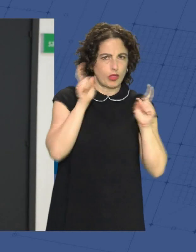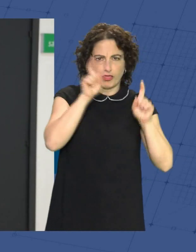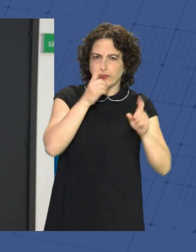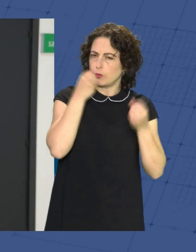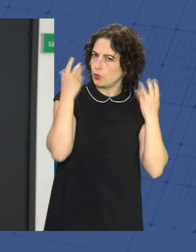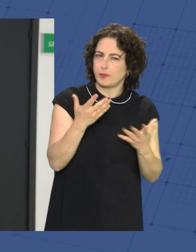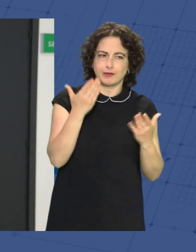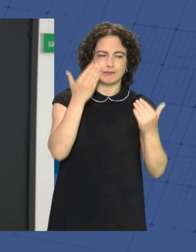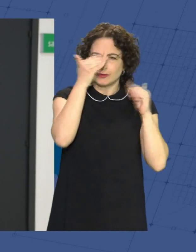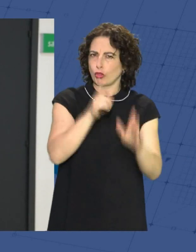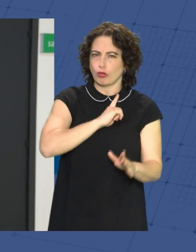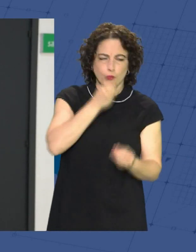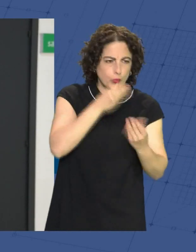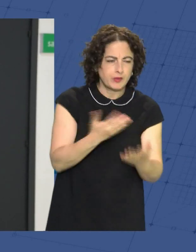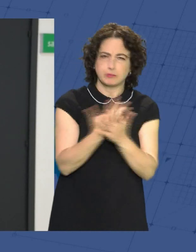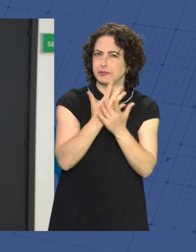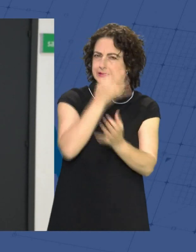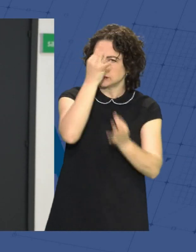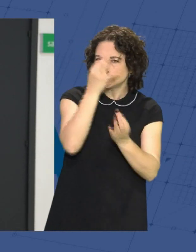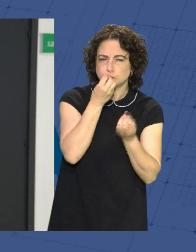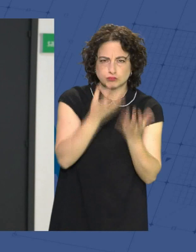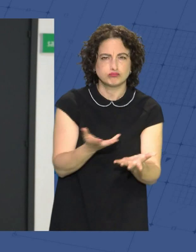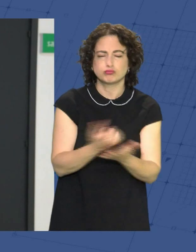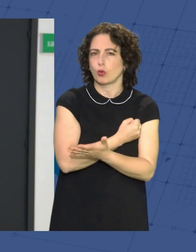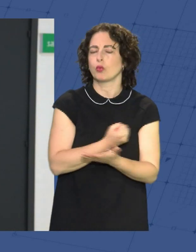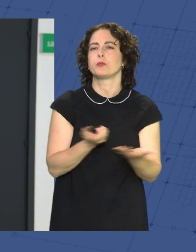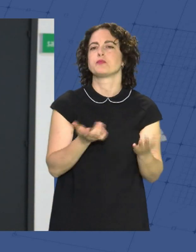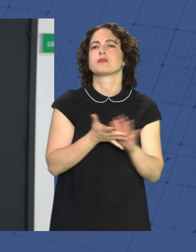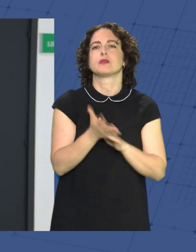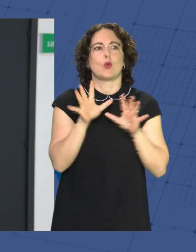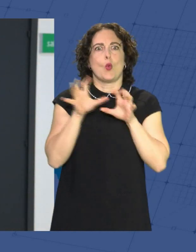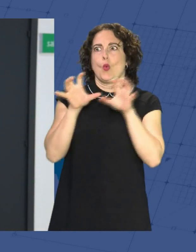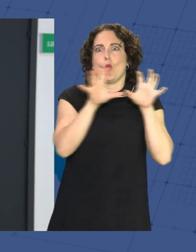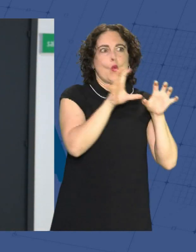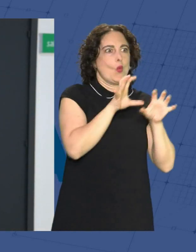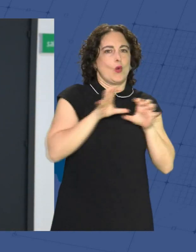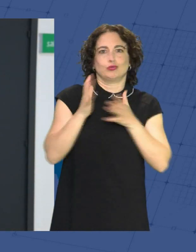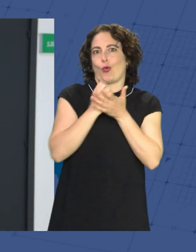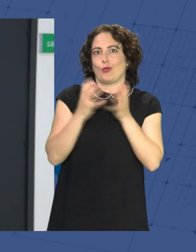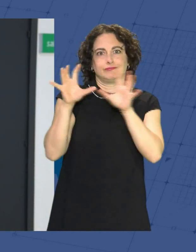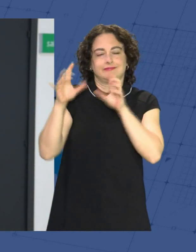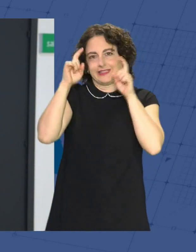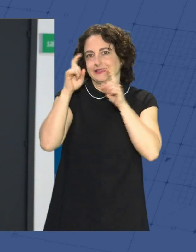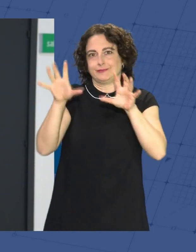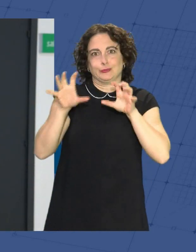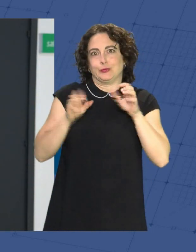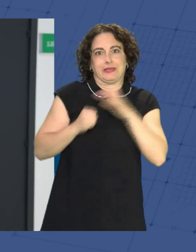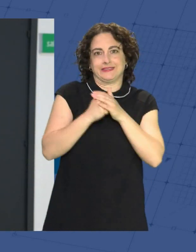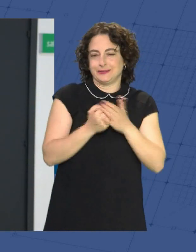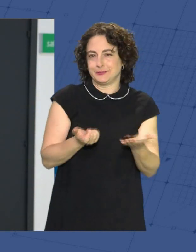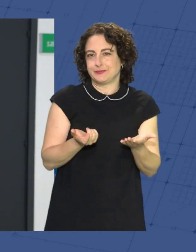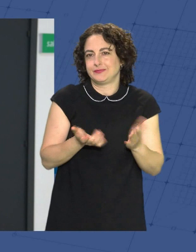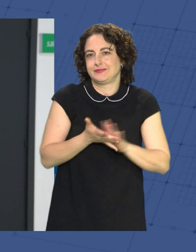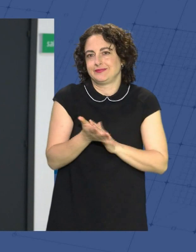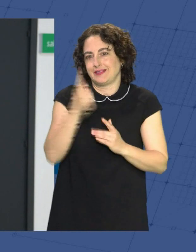te tratan muy bien, te explican todo y absorbiendo como una esponja todo lo que podemos y lo que nos da el